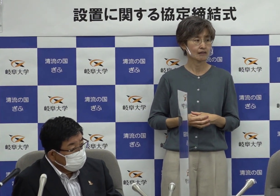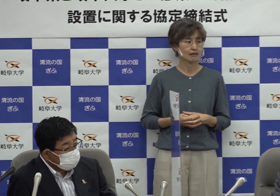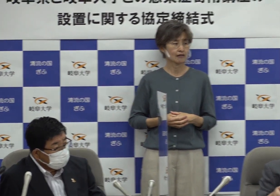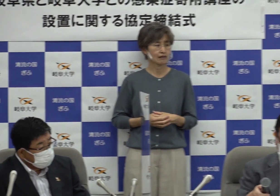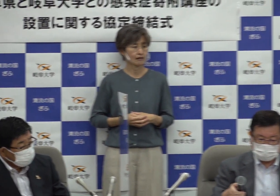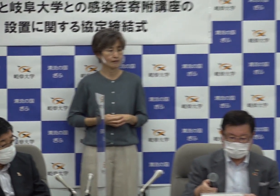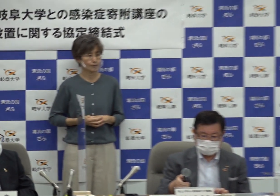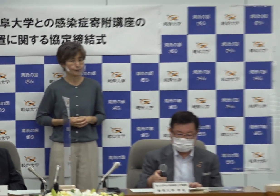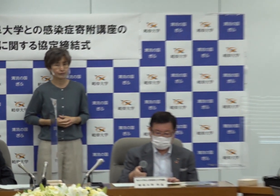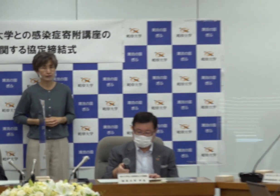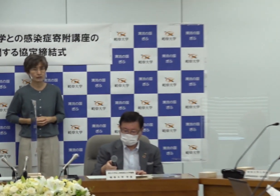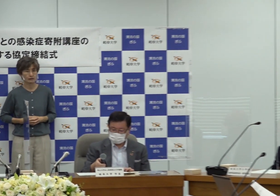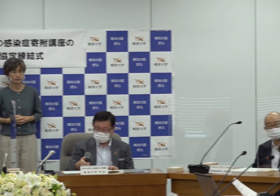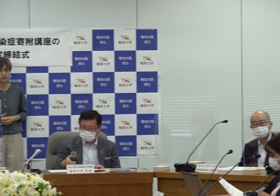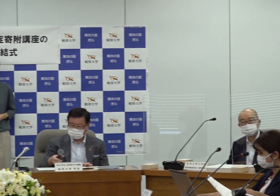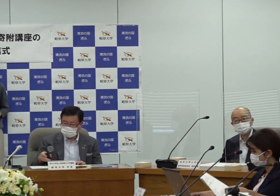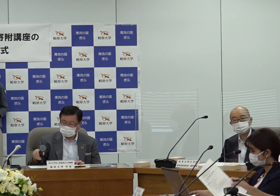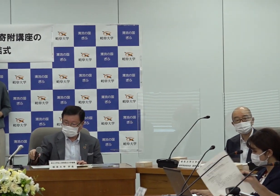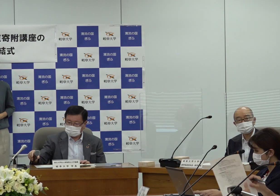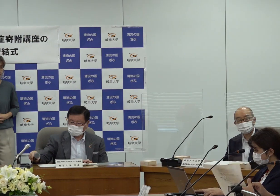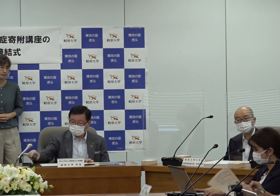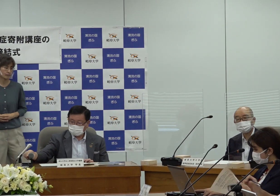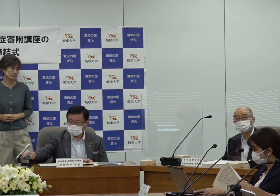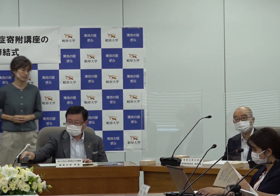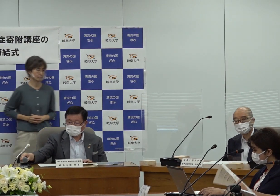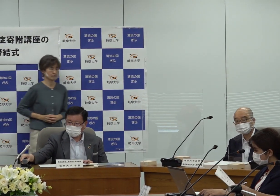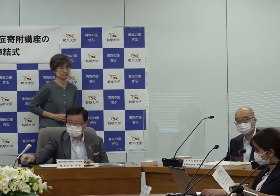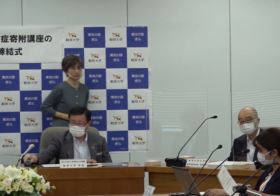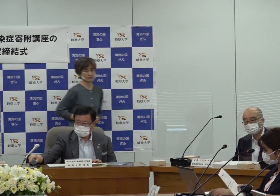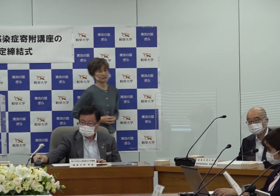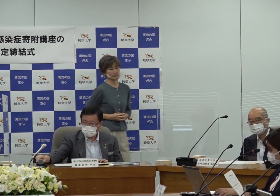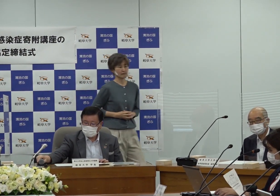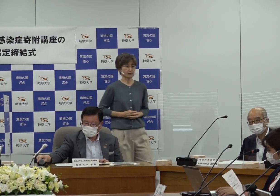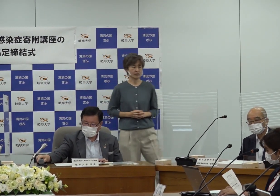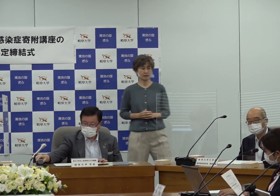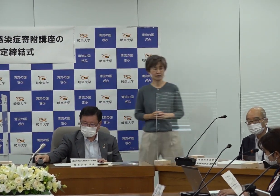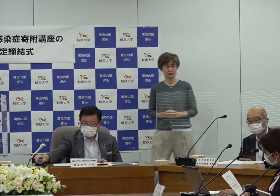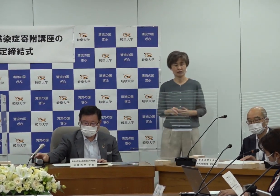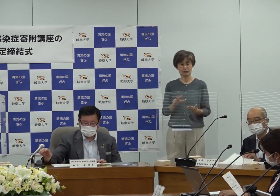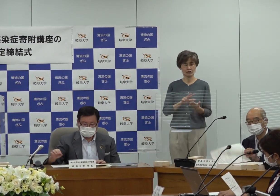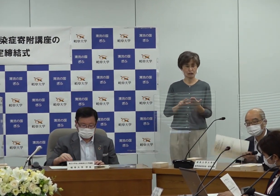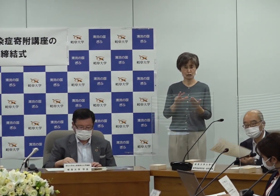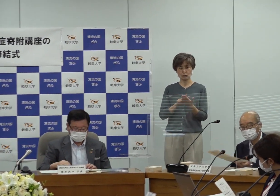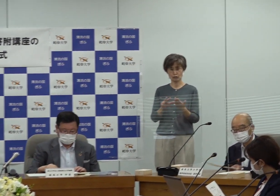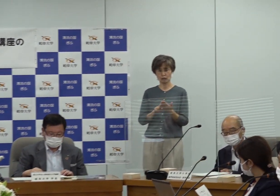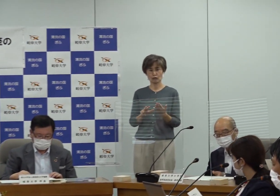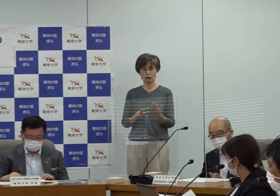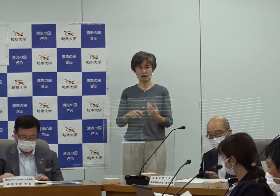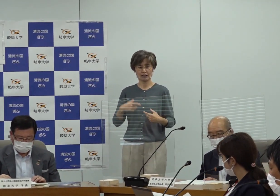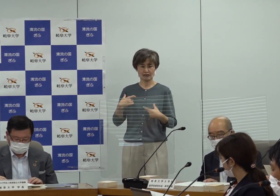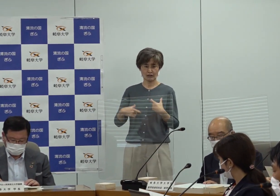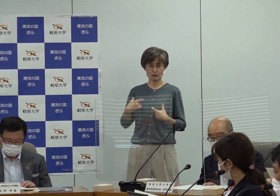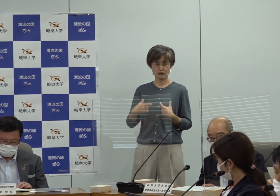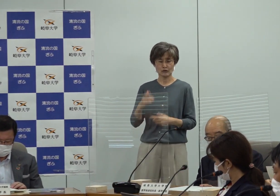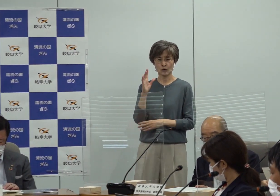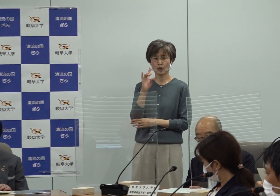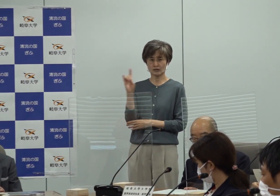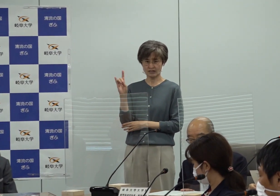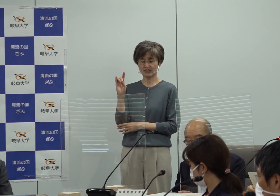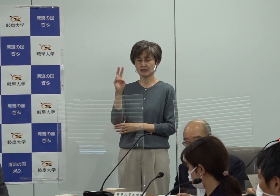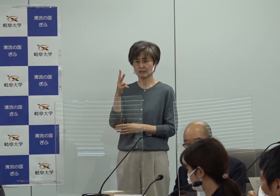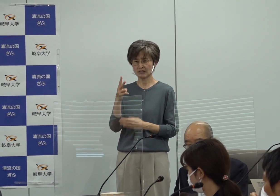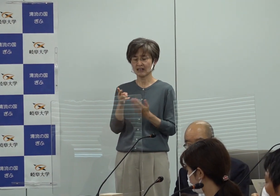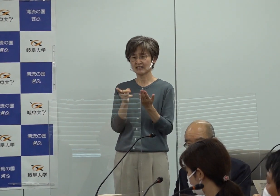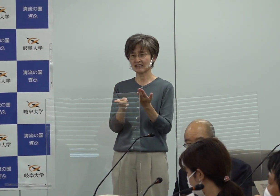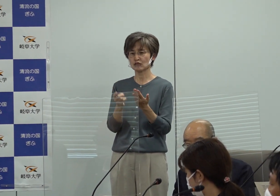じゃあ私の方から、そのポツの一番目にある岐阜大学の医学生等に対する講義および臨床